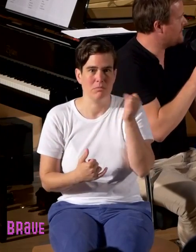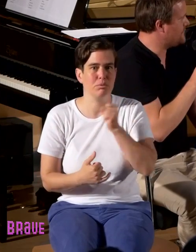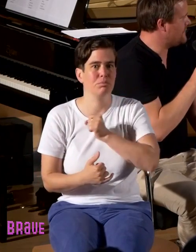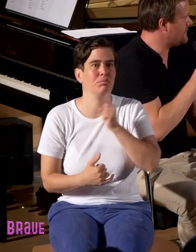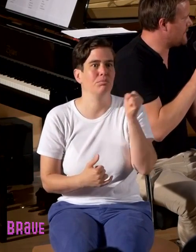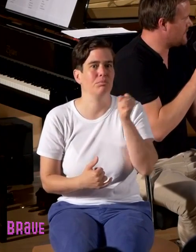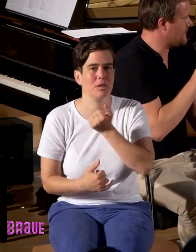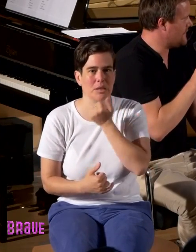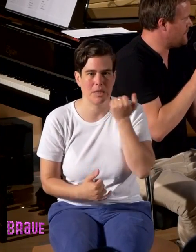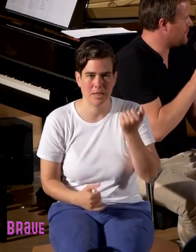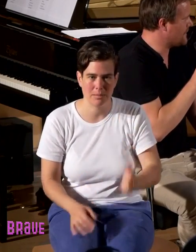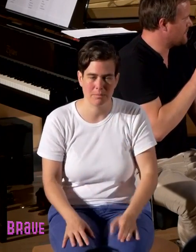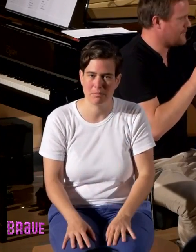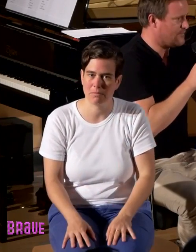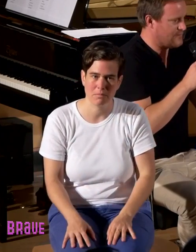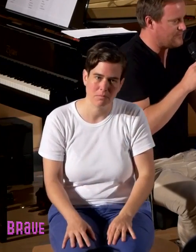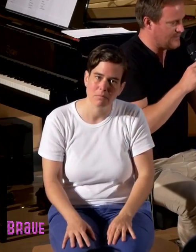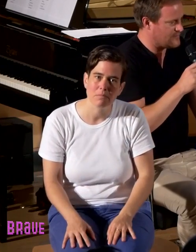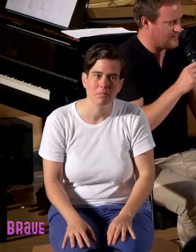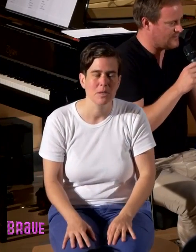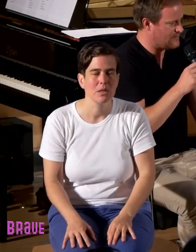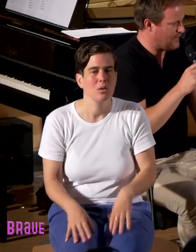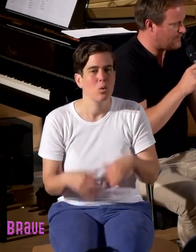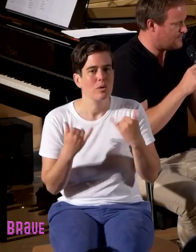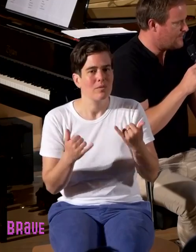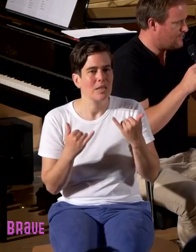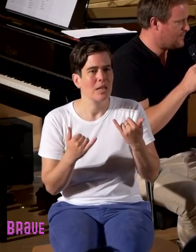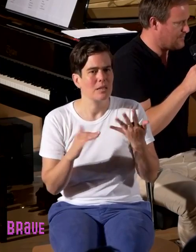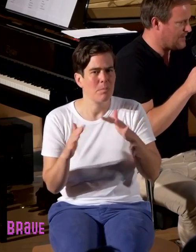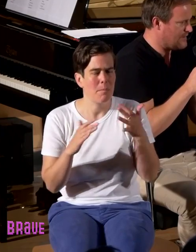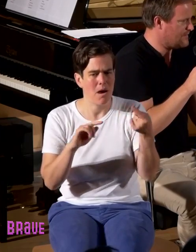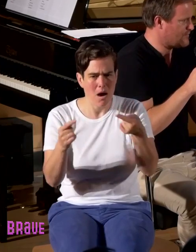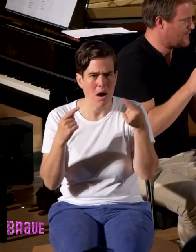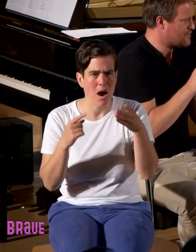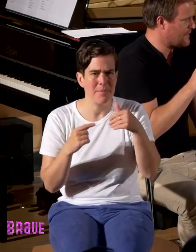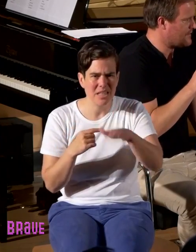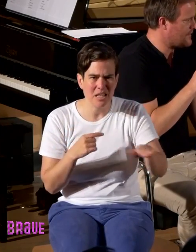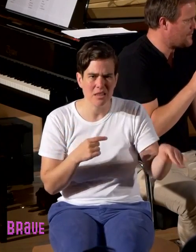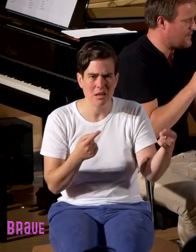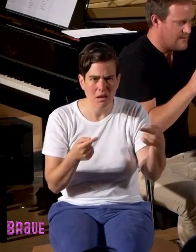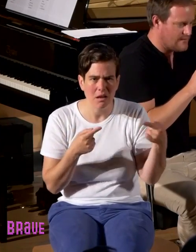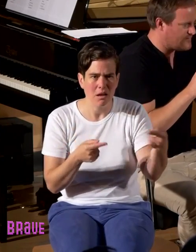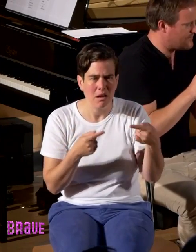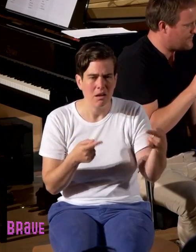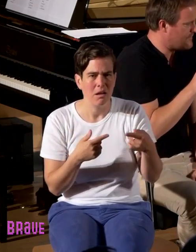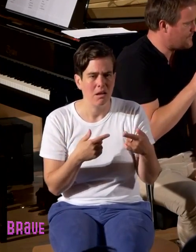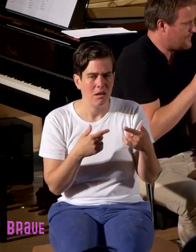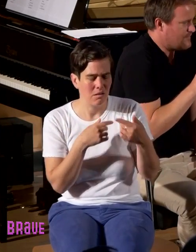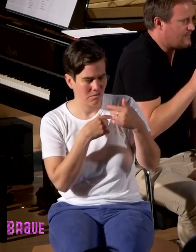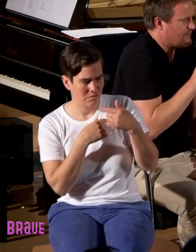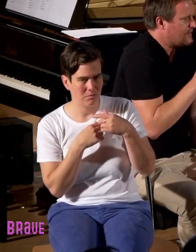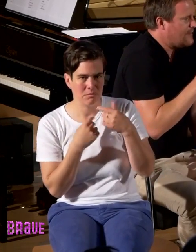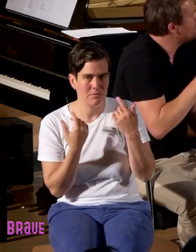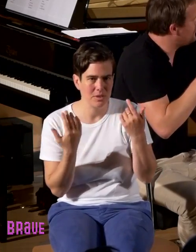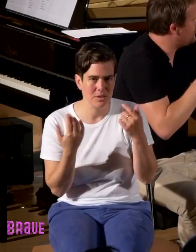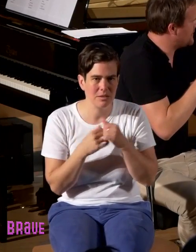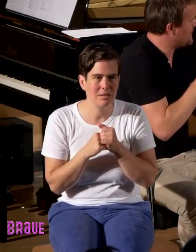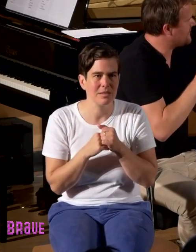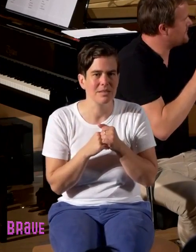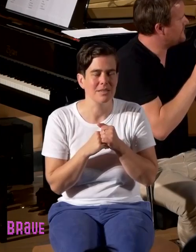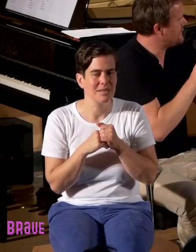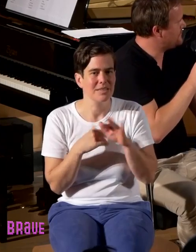erleben werden, wie wir ihn derzeit erleben. Und wenn ich jetzt manche Debatten, wenn ich mit meinen Kindern drüber spreche, dann denke ich immer, das gibt